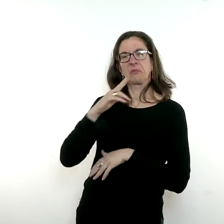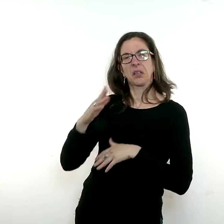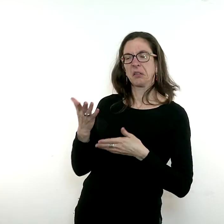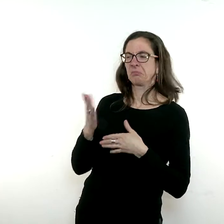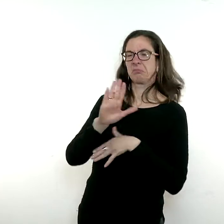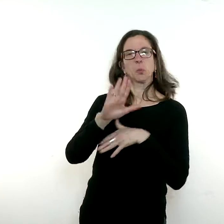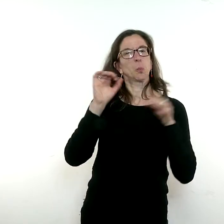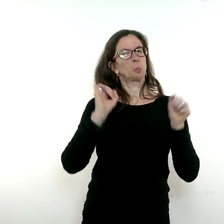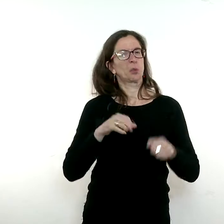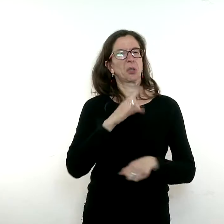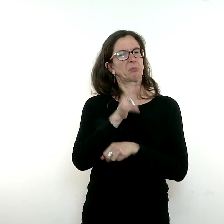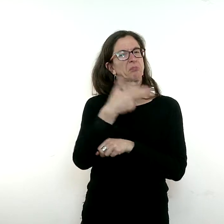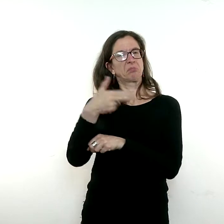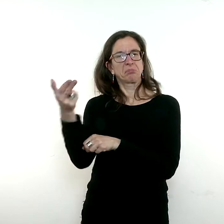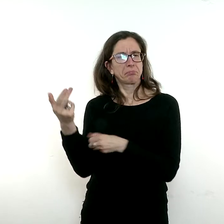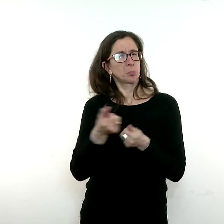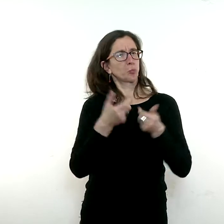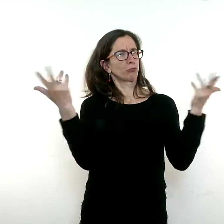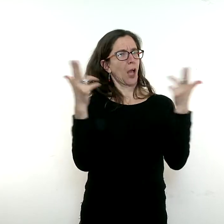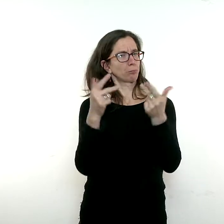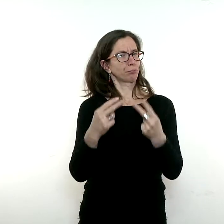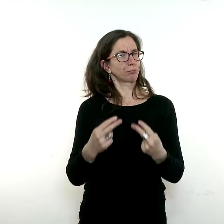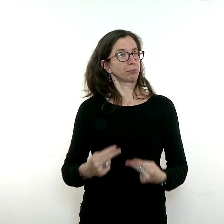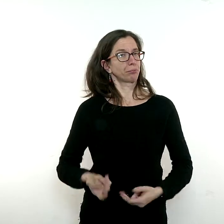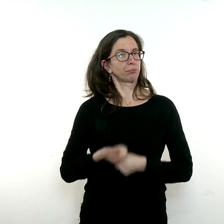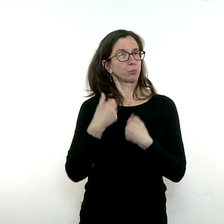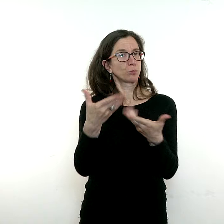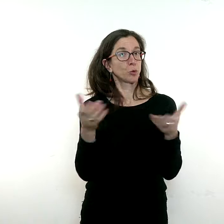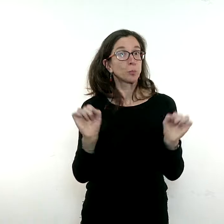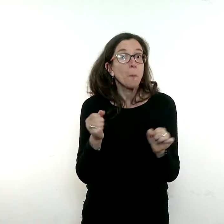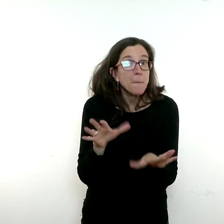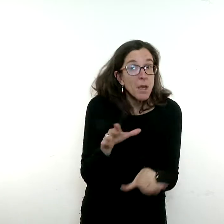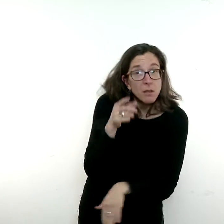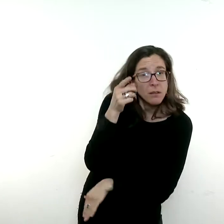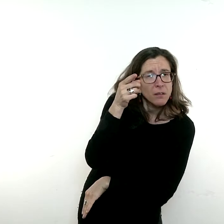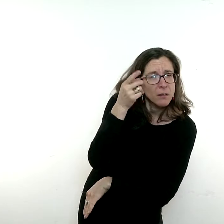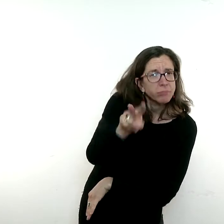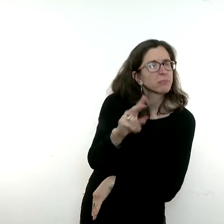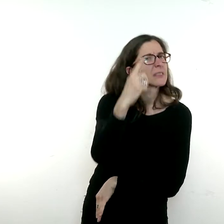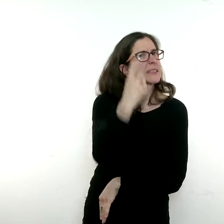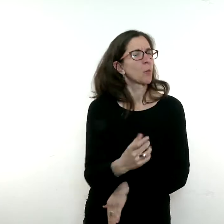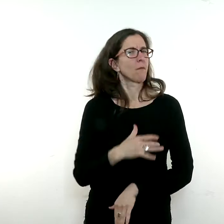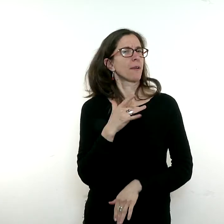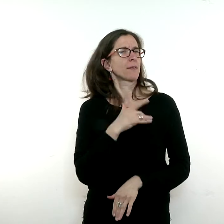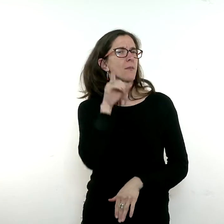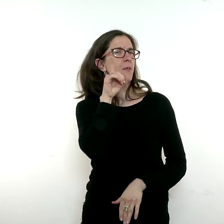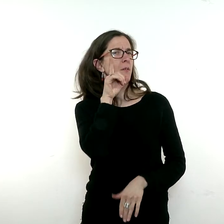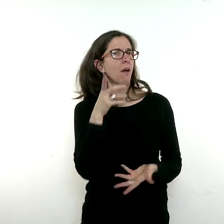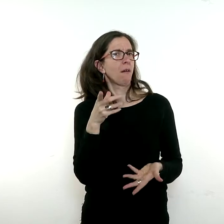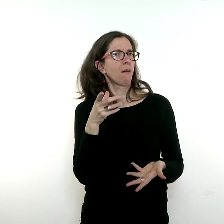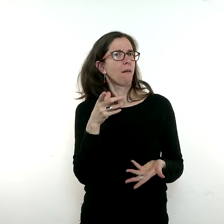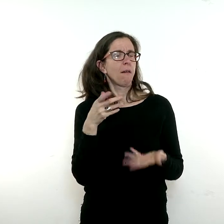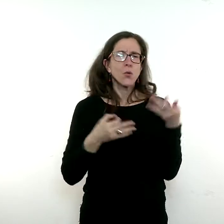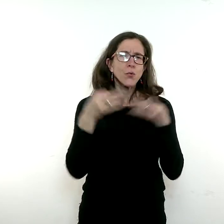je peux vous proposer des scénarios. Mais autre question, ce serait intéressant de pouvoir participer au jury.